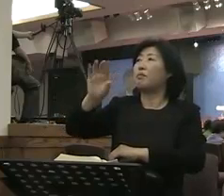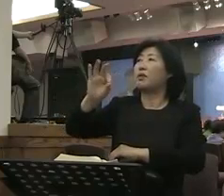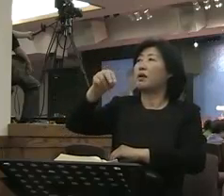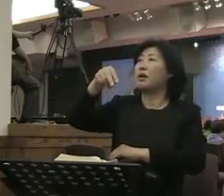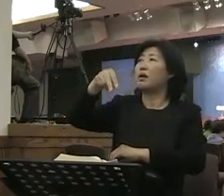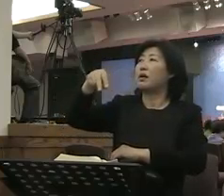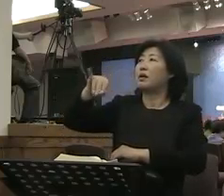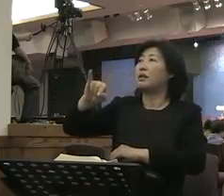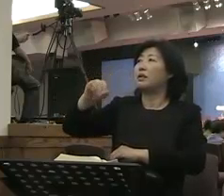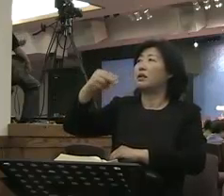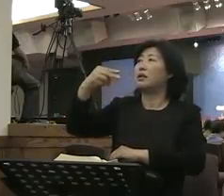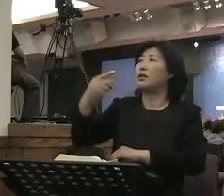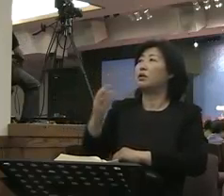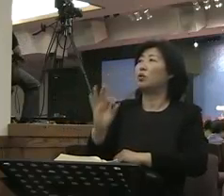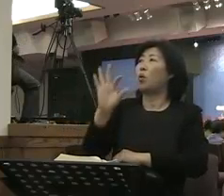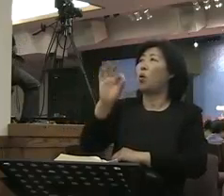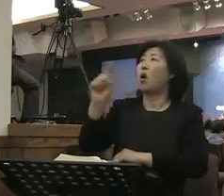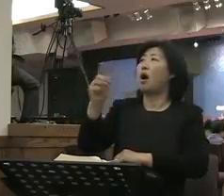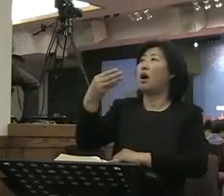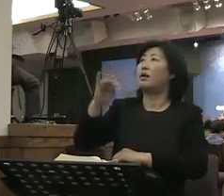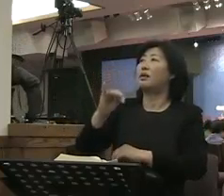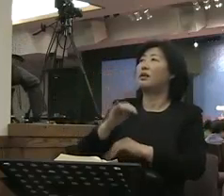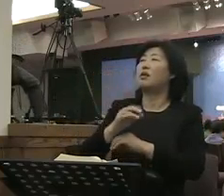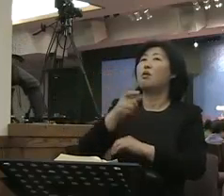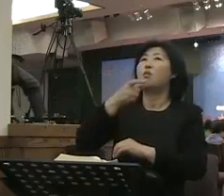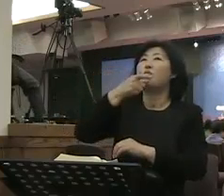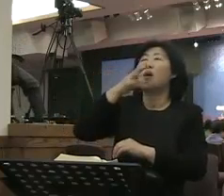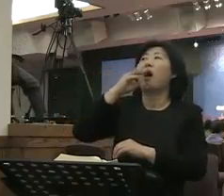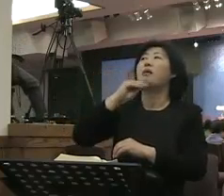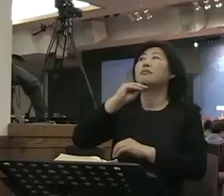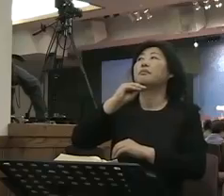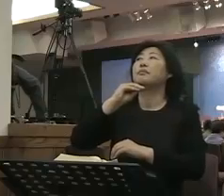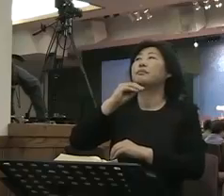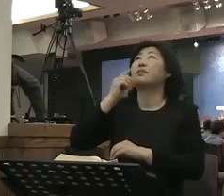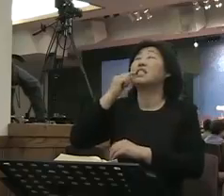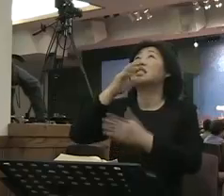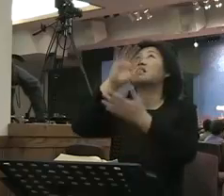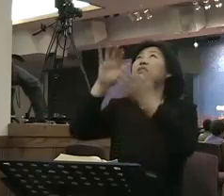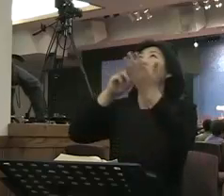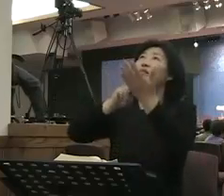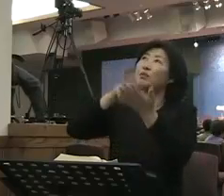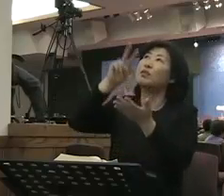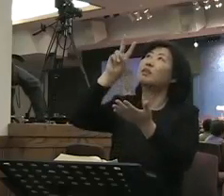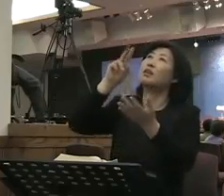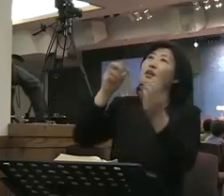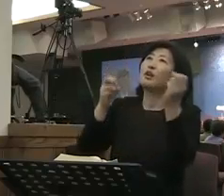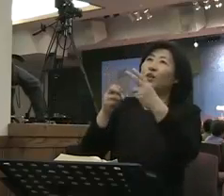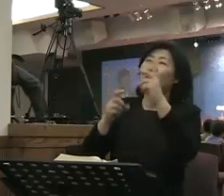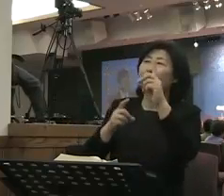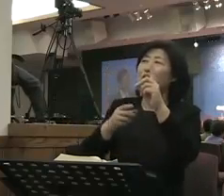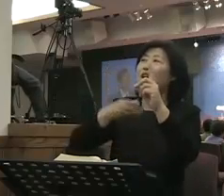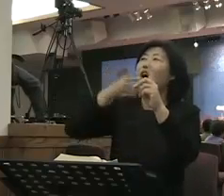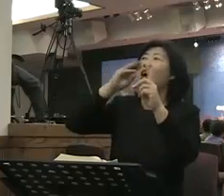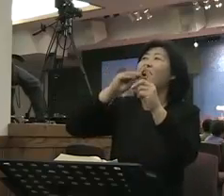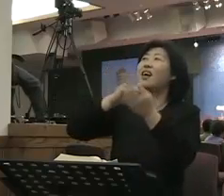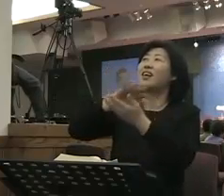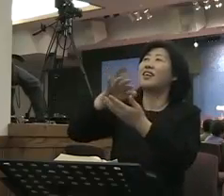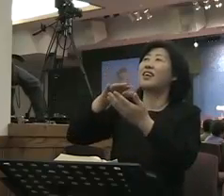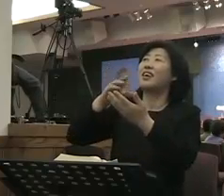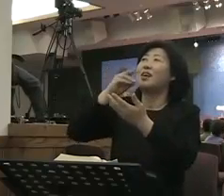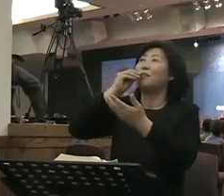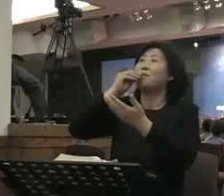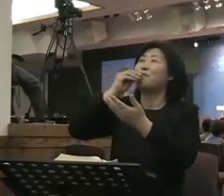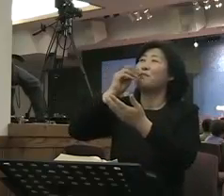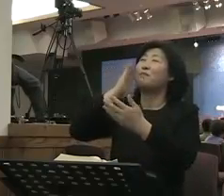이런 말이 있더라고요. 물 한 모금 머금고 구름 쳐다보고 또 한 모금 머금고 하늘 쳐다보고.